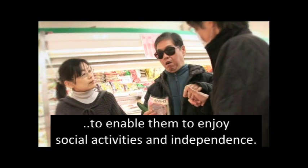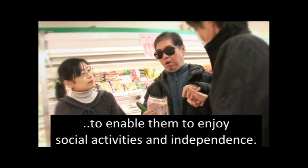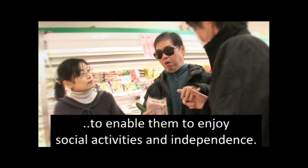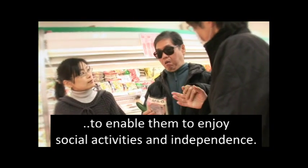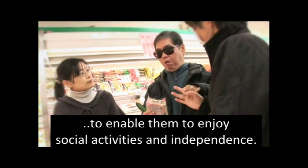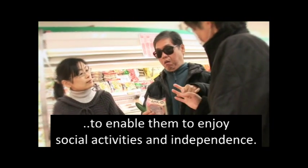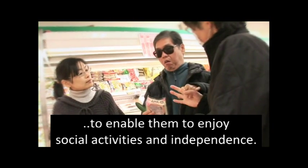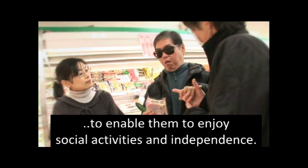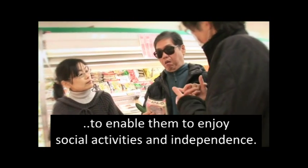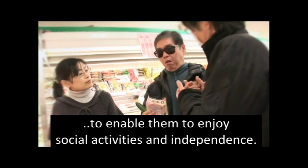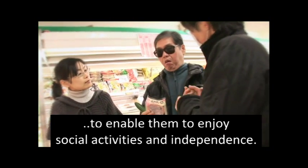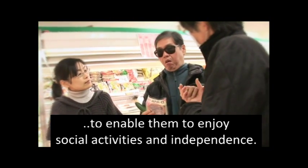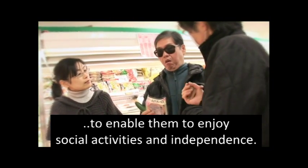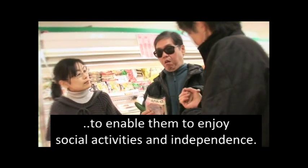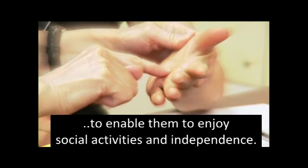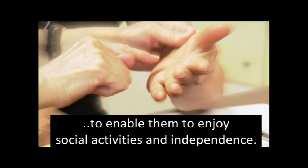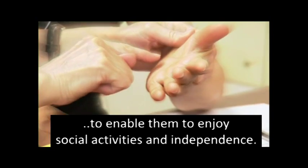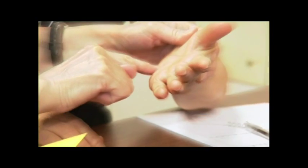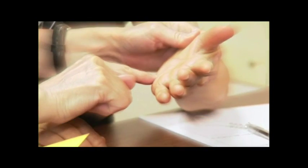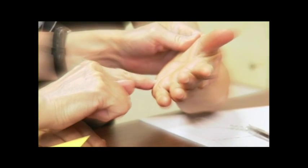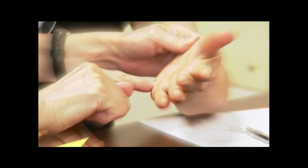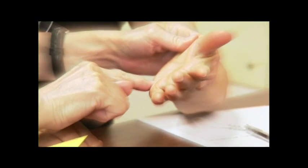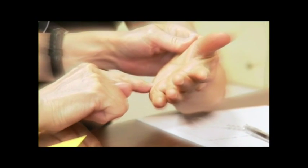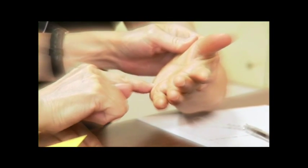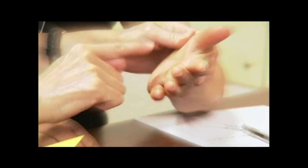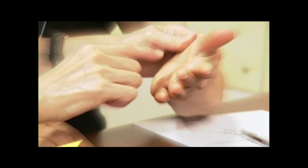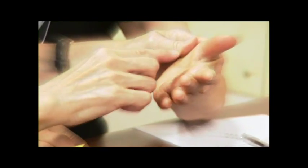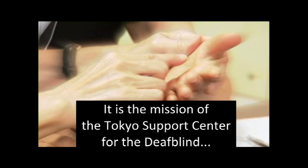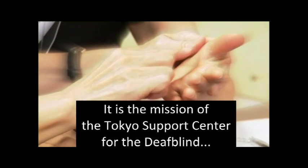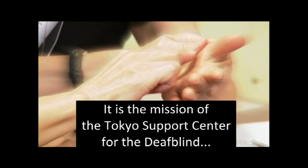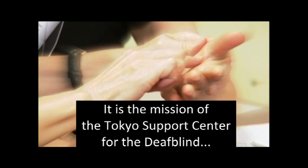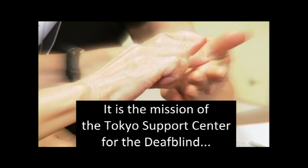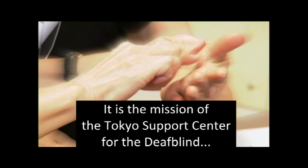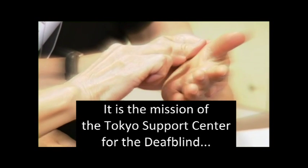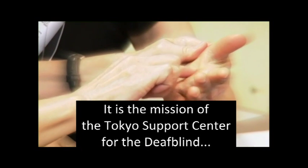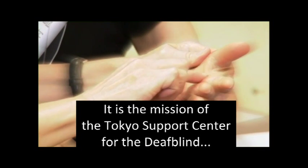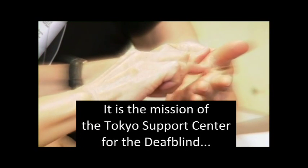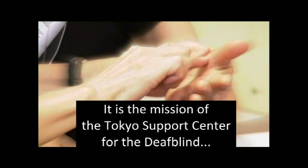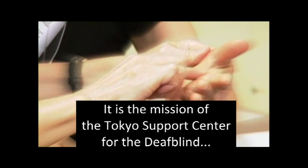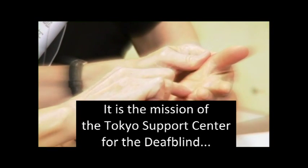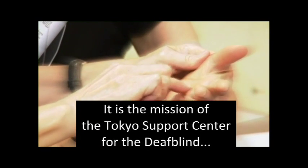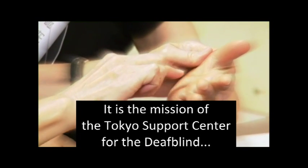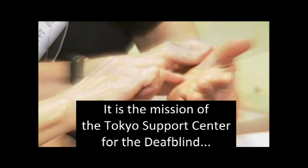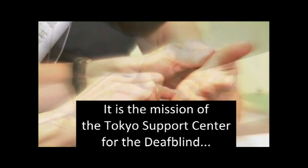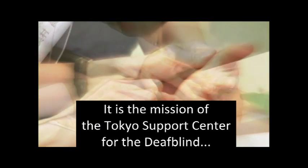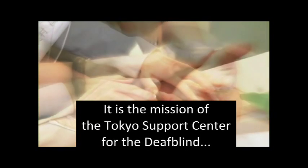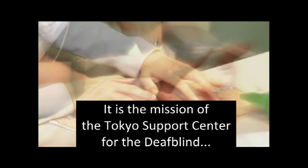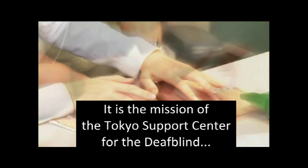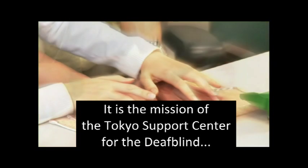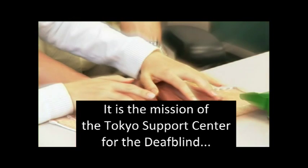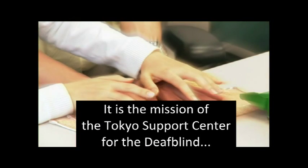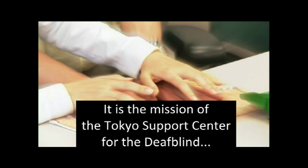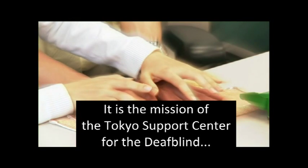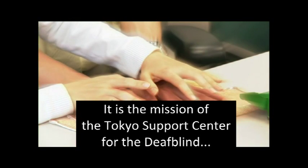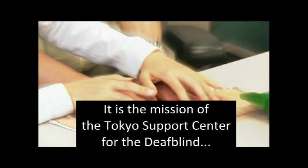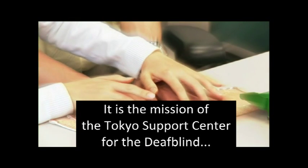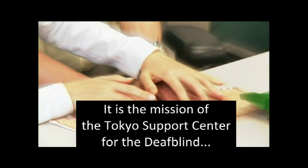きな力となります。東京都盲ろう者支援センターはその支援の